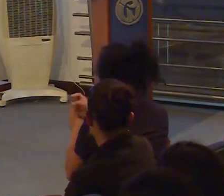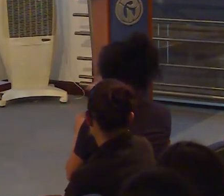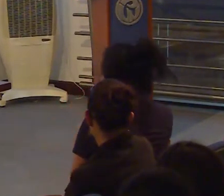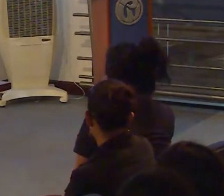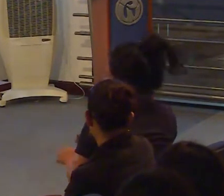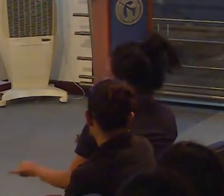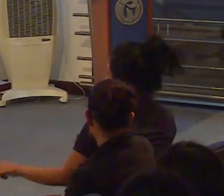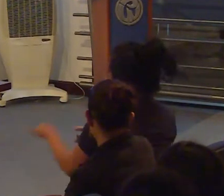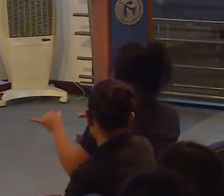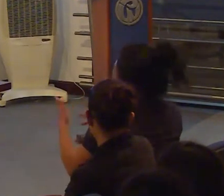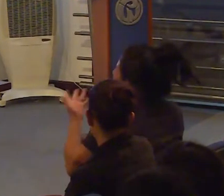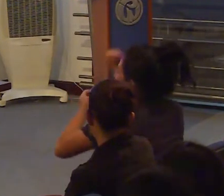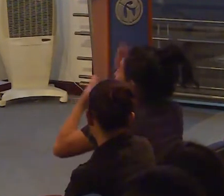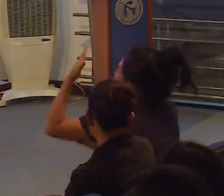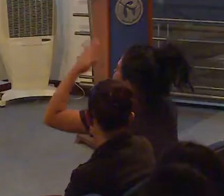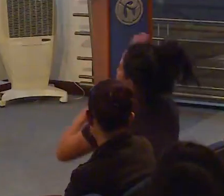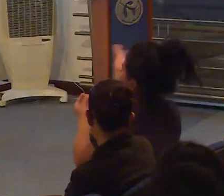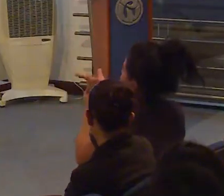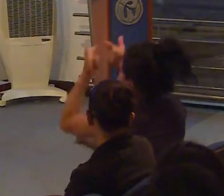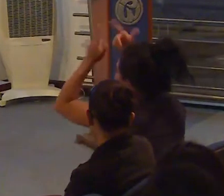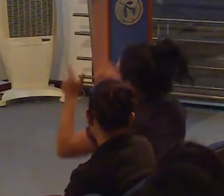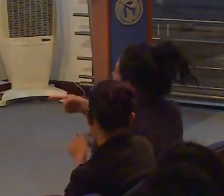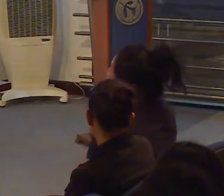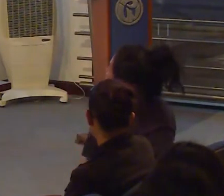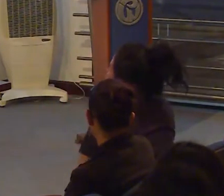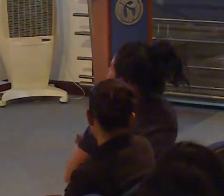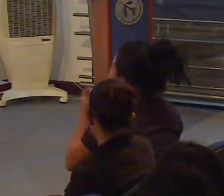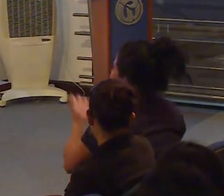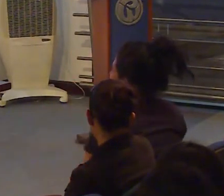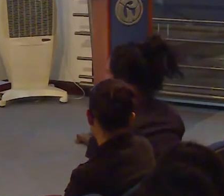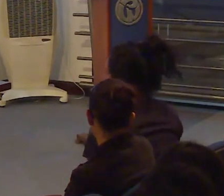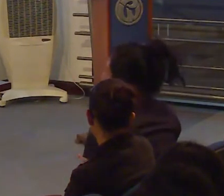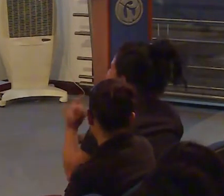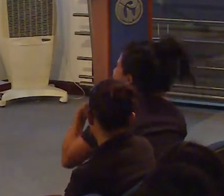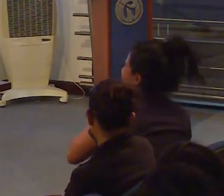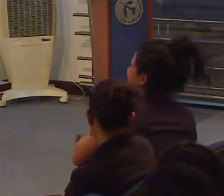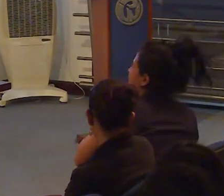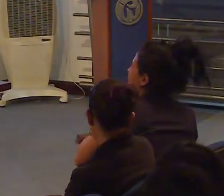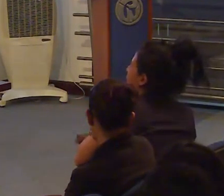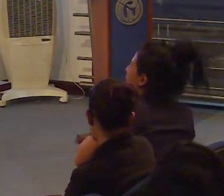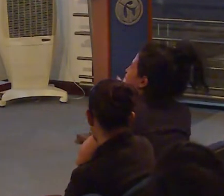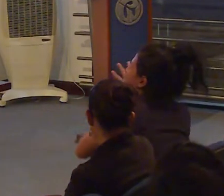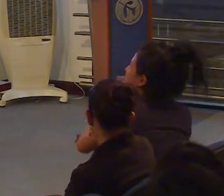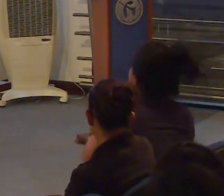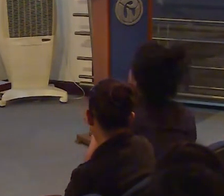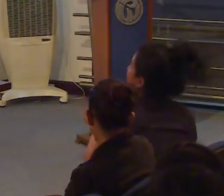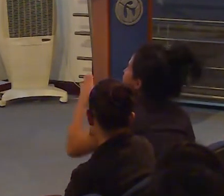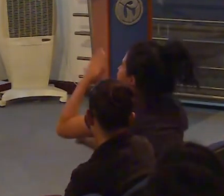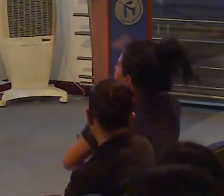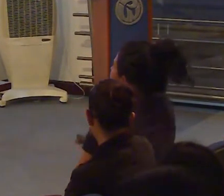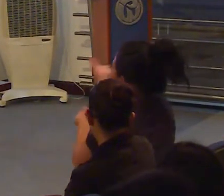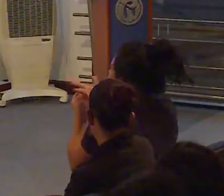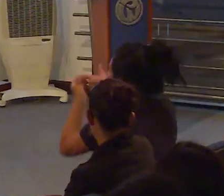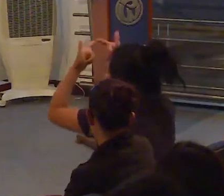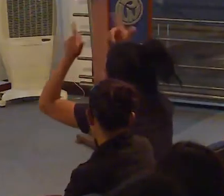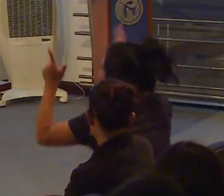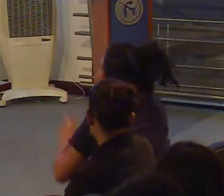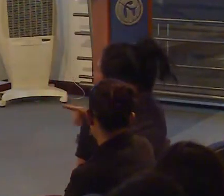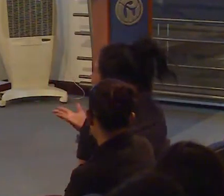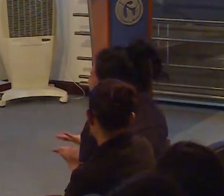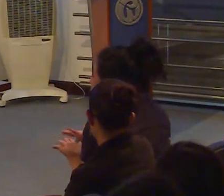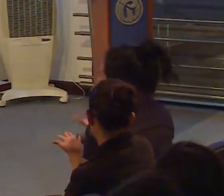sordas, porque pues también es difícil trabajarlo, ¿sí? Otros lenguajes, otras expresiones, como las señas,